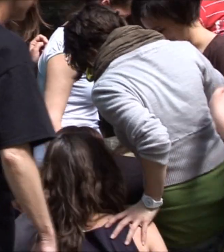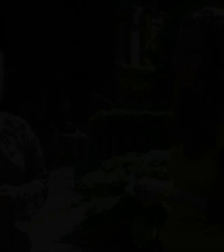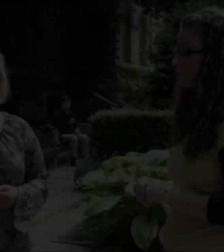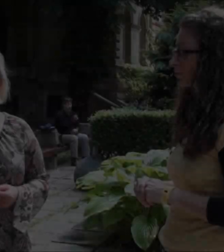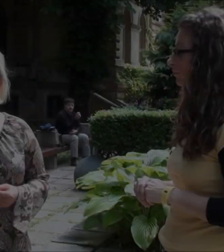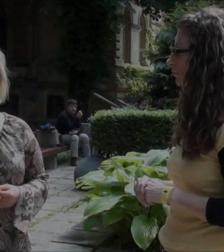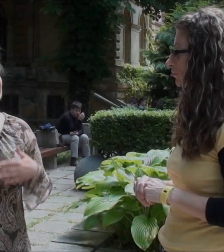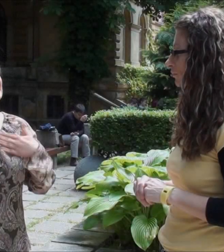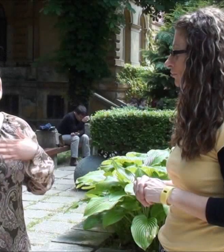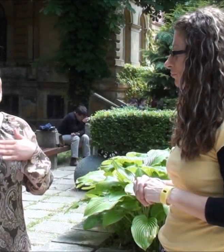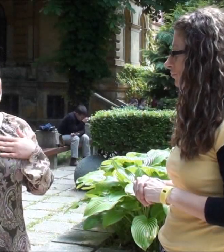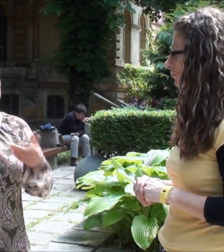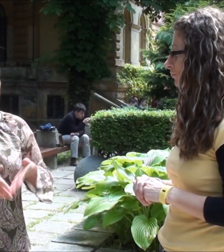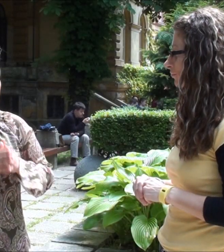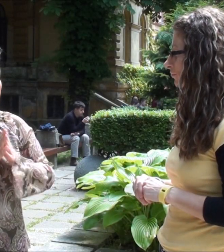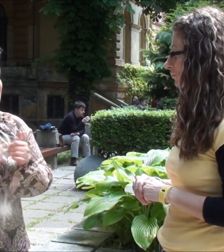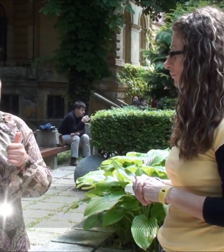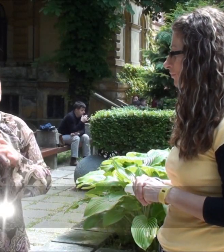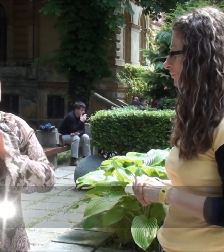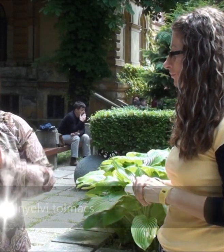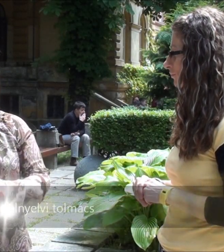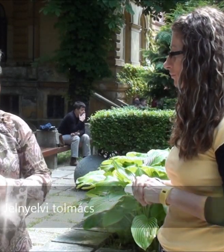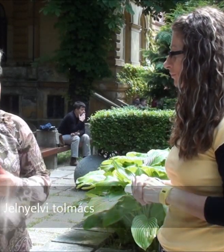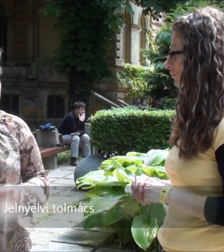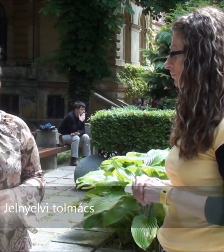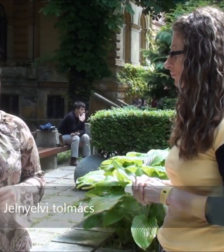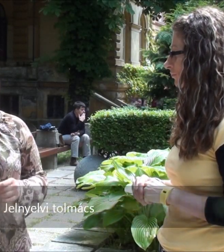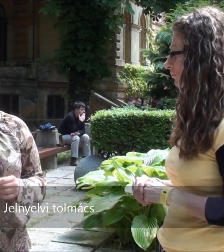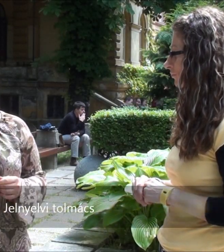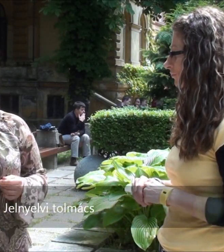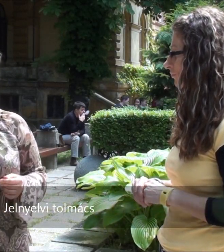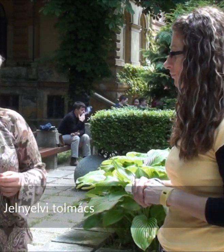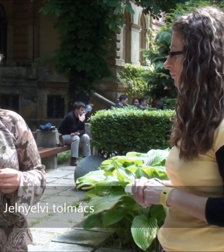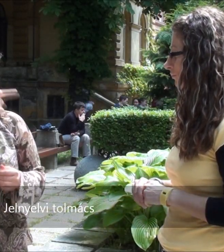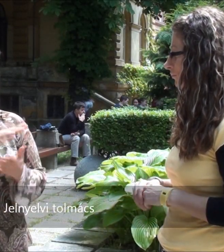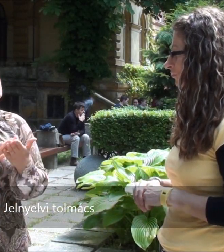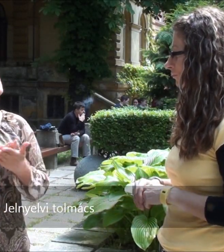szeretnék kni egy bemutatkozást és egy hogy milyen m